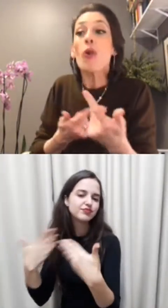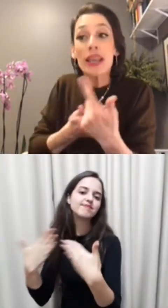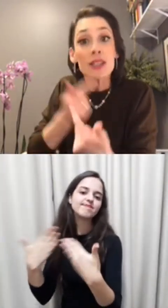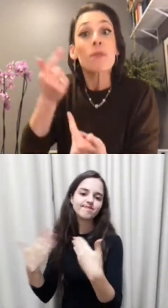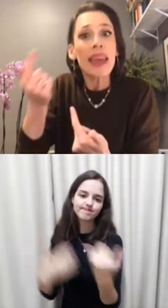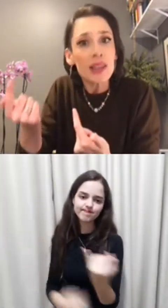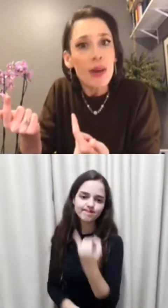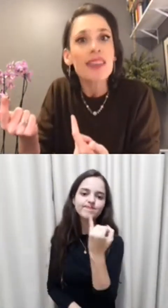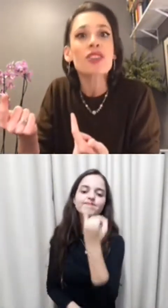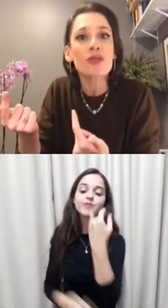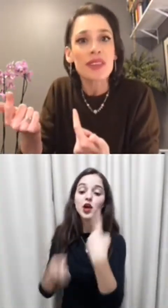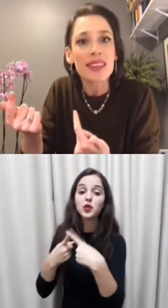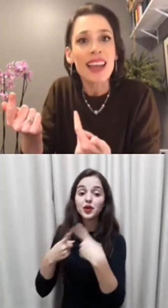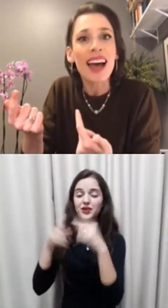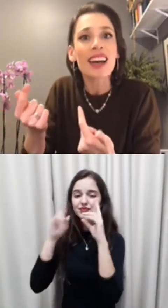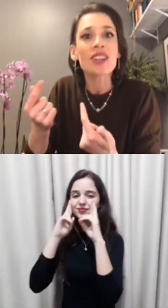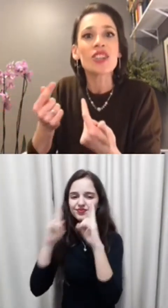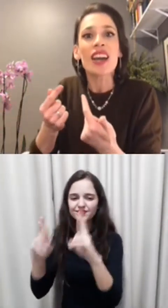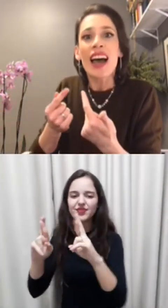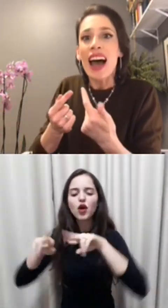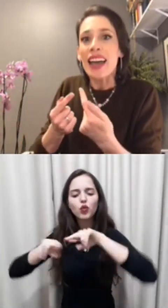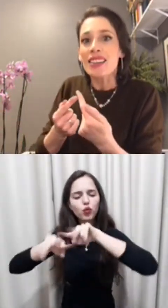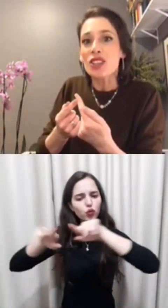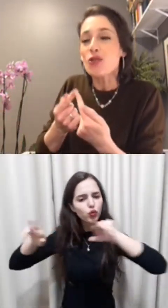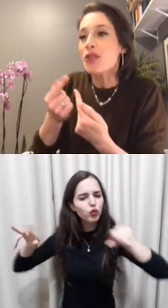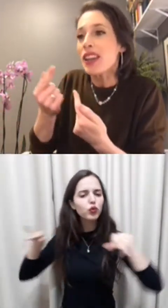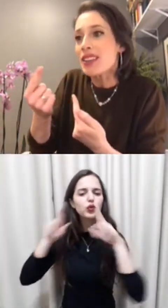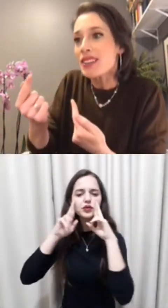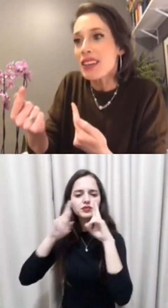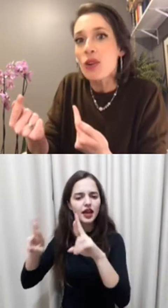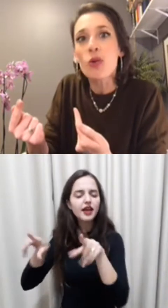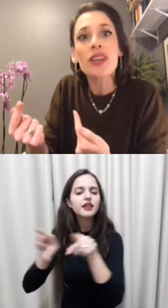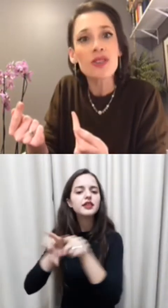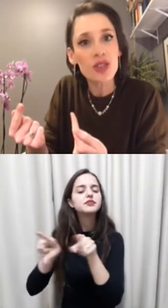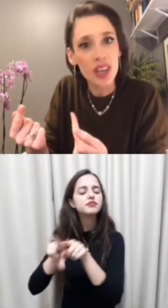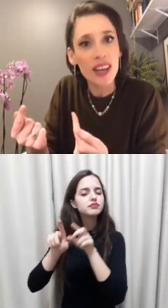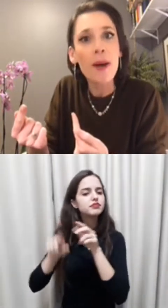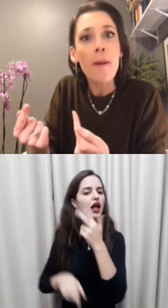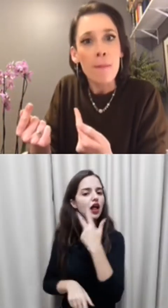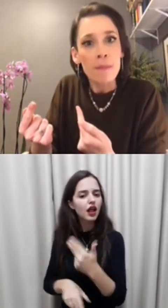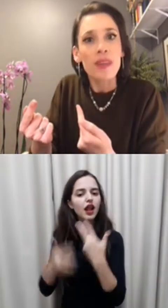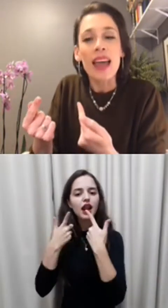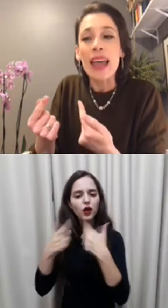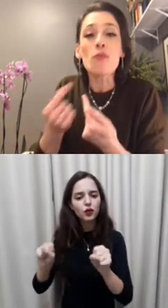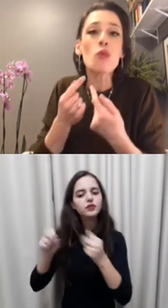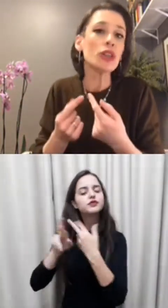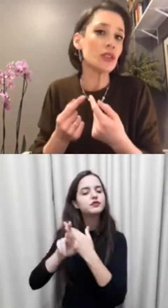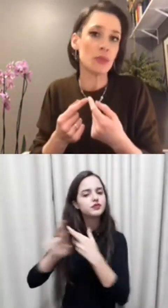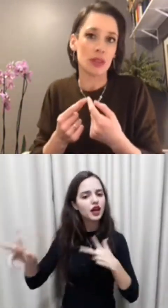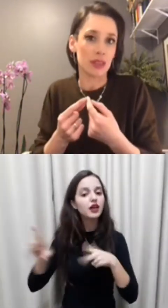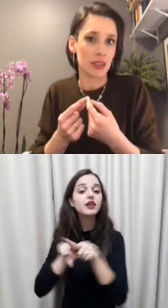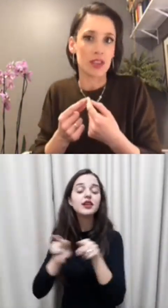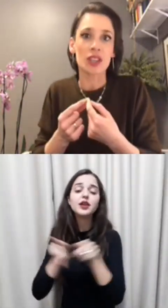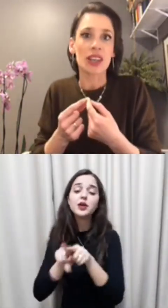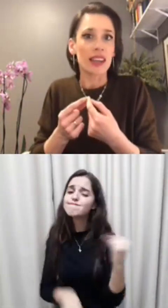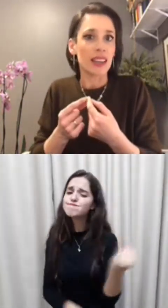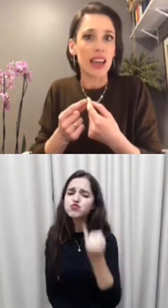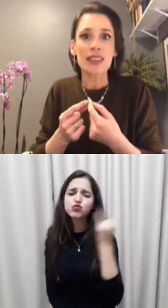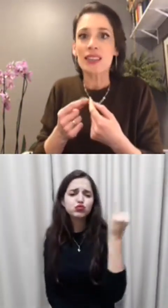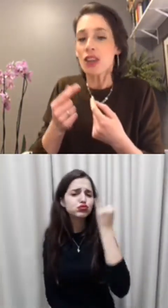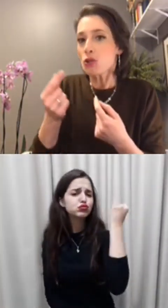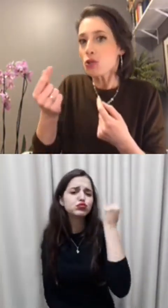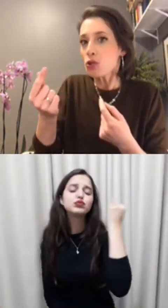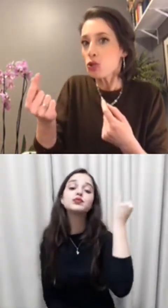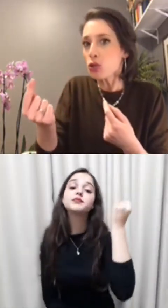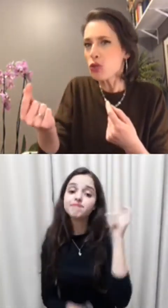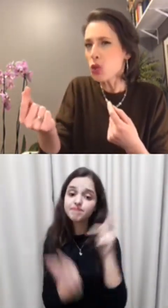com respeito a essa diversidade, a essa diferença linguística, né, é muito importante. Né?